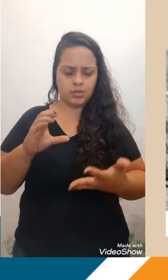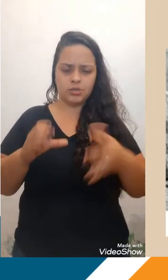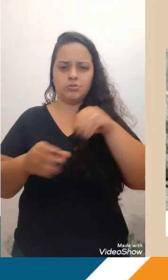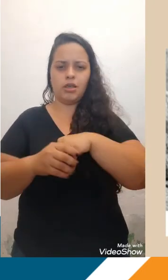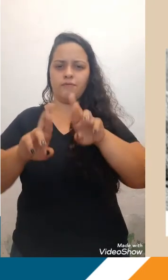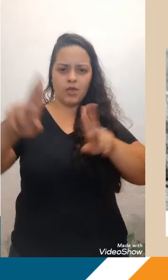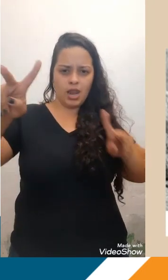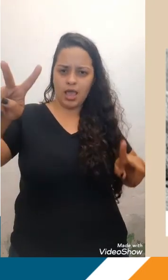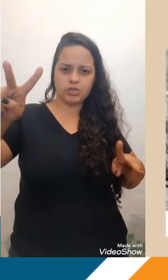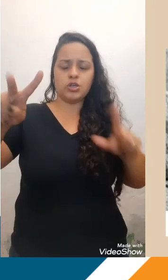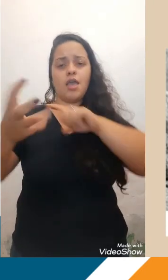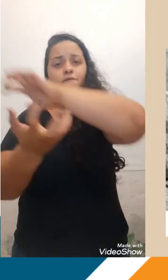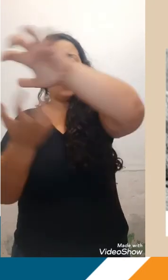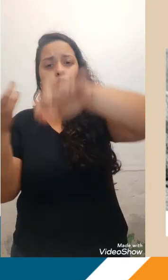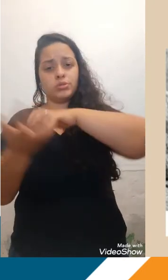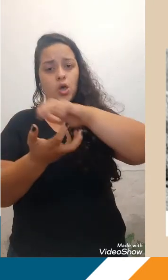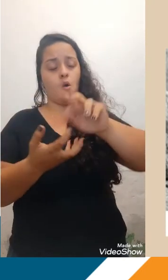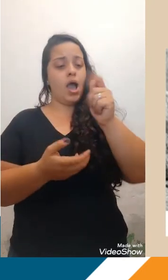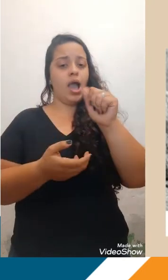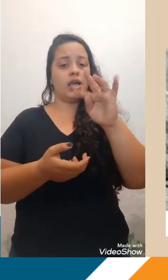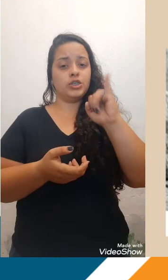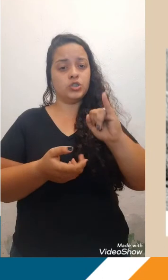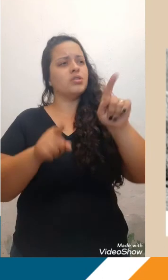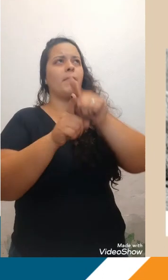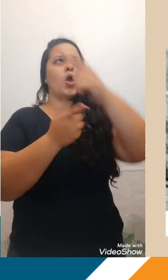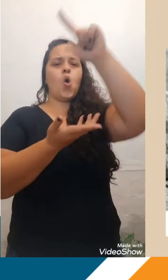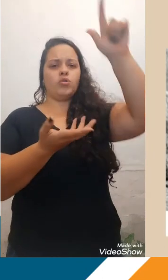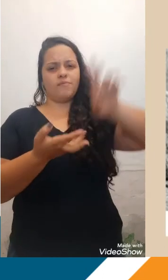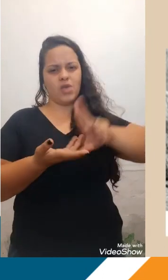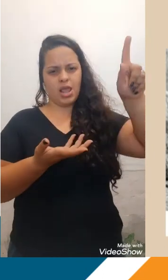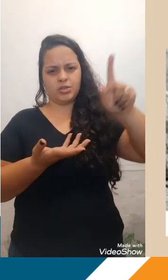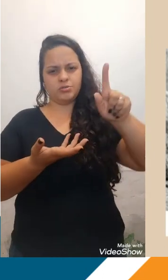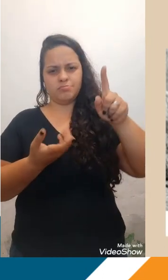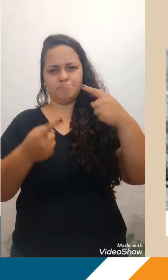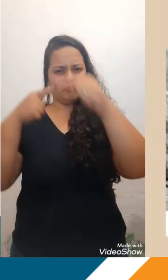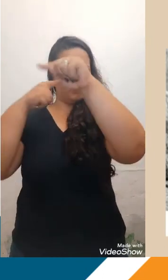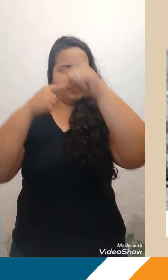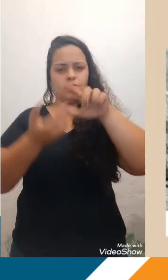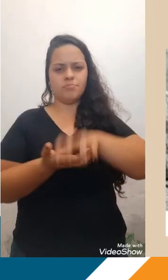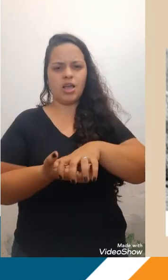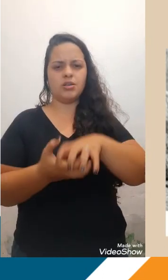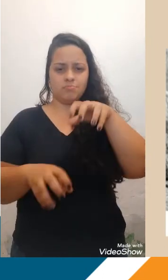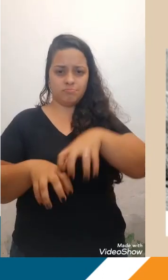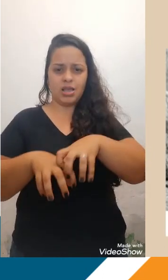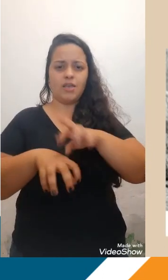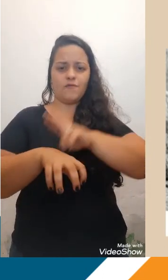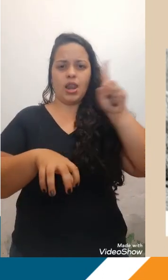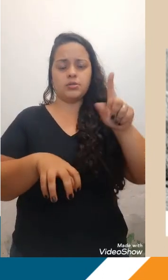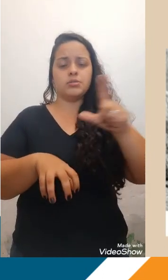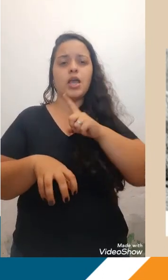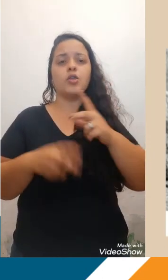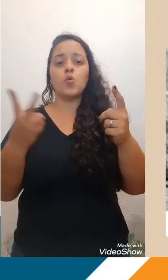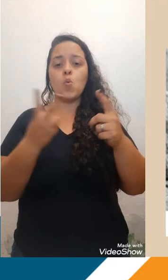que diferenciam a Revolução Haitiana do que aconteceu pelo restante da América. Duas repercussões desse